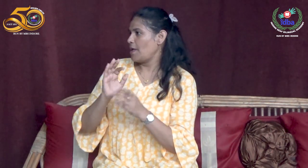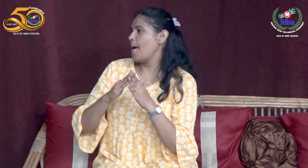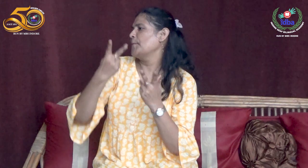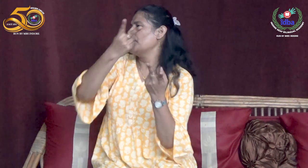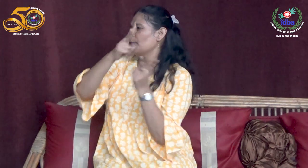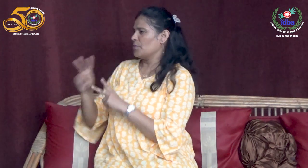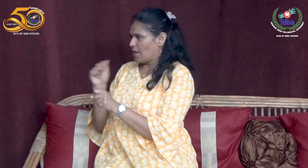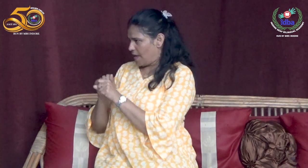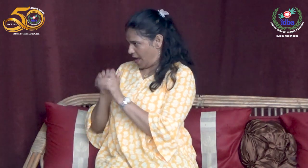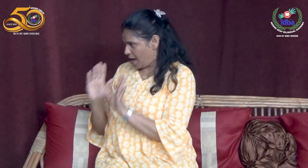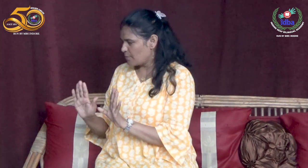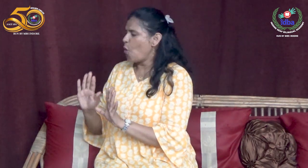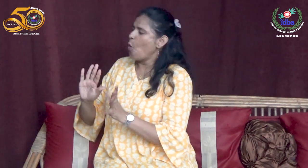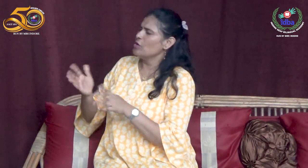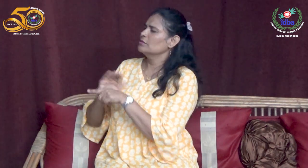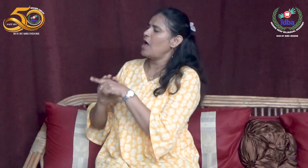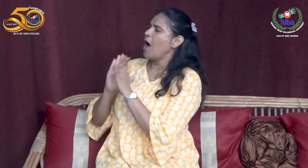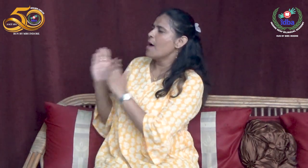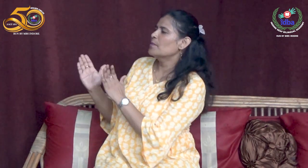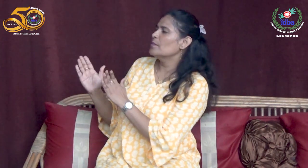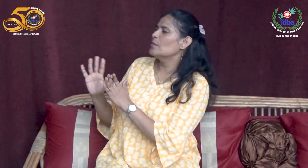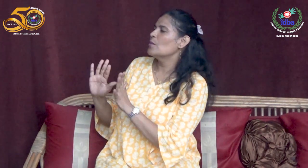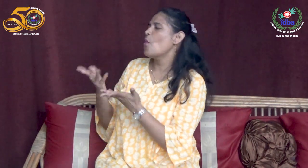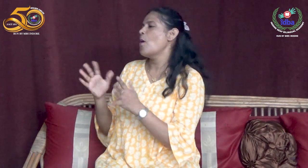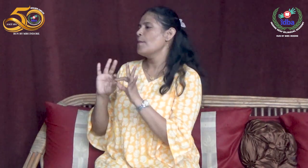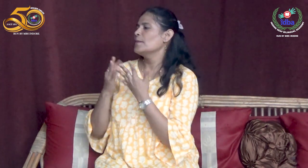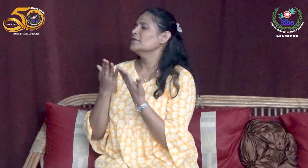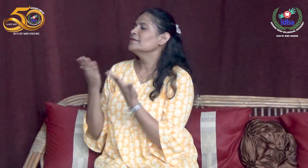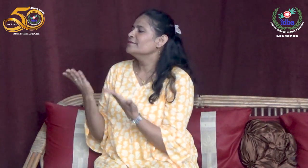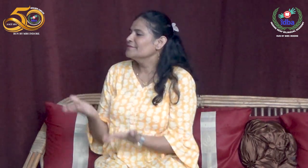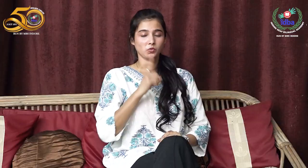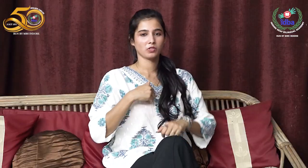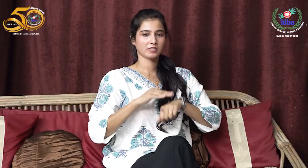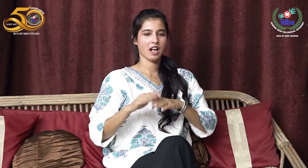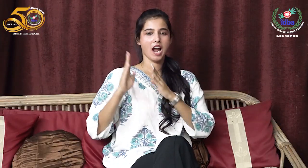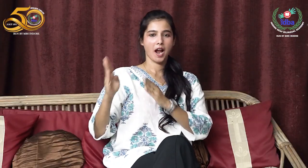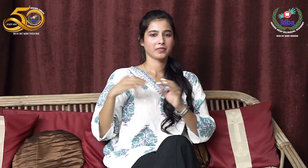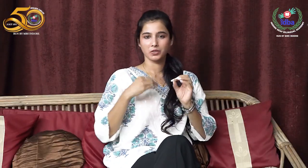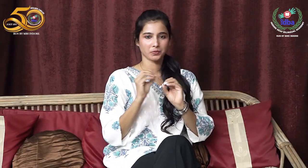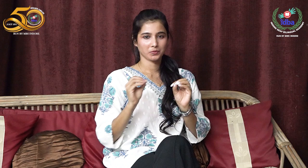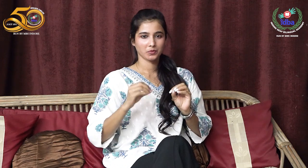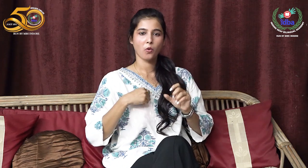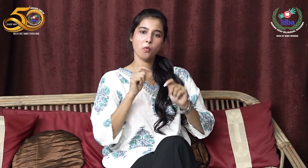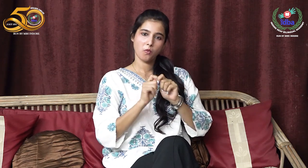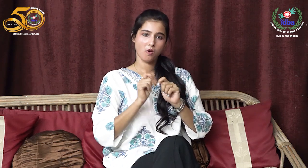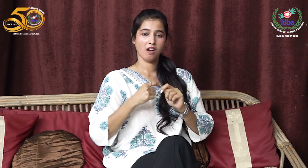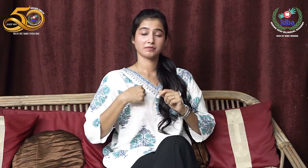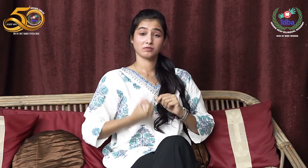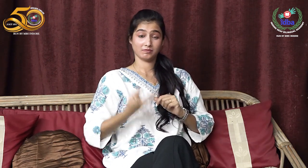हूँ? आप जब बाहर गए उसके बाद आप फिर वापस आकर आपने घर में कुछ काम किया है? नहीं जी हाँ, नहीं, मैं वापस घर नहीं गई। फिर मैंने